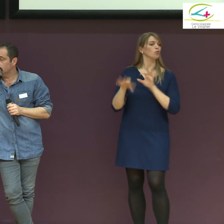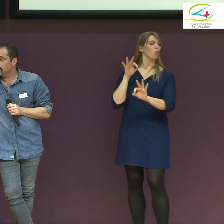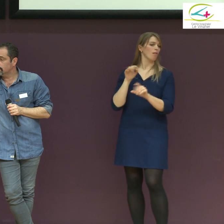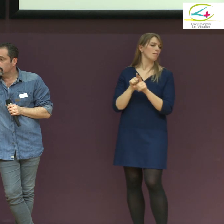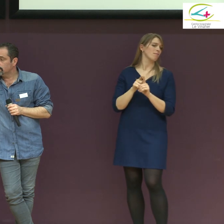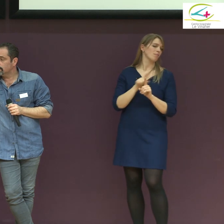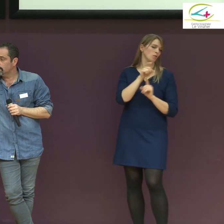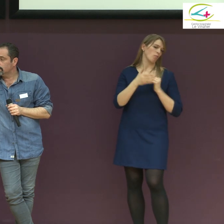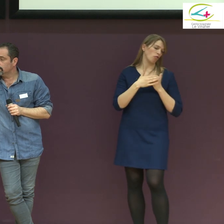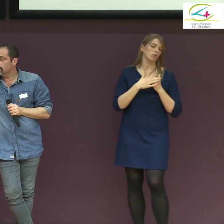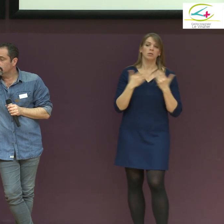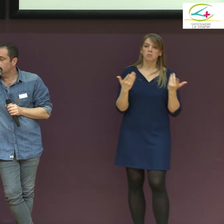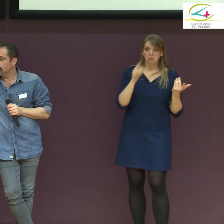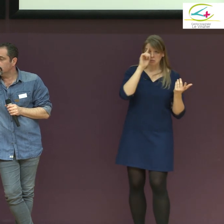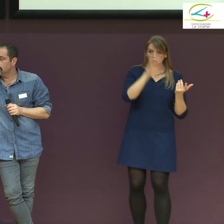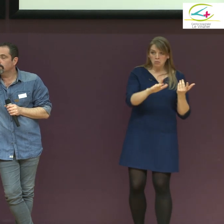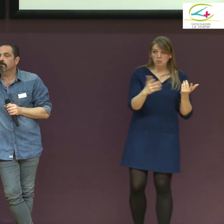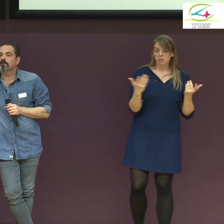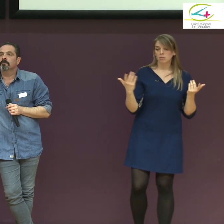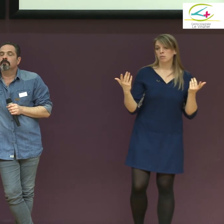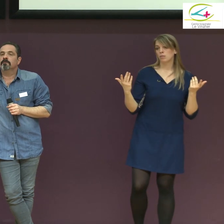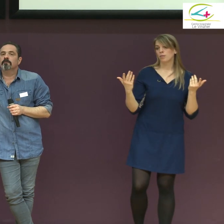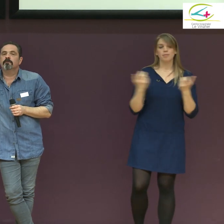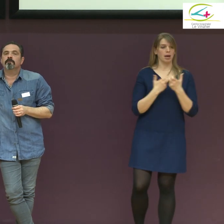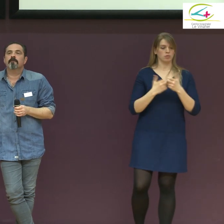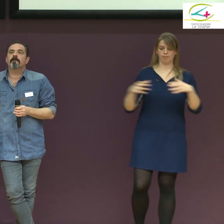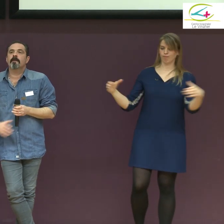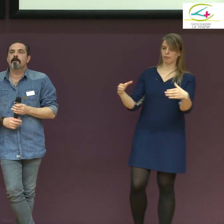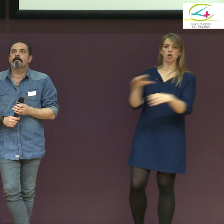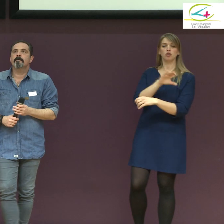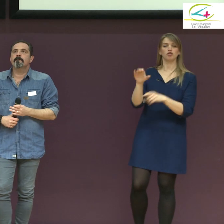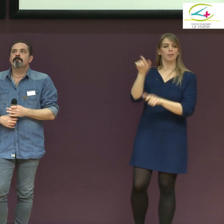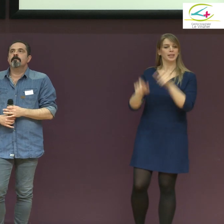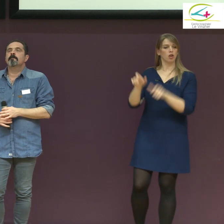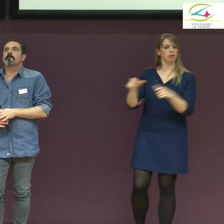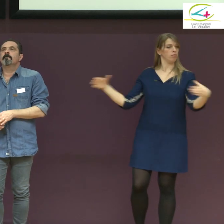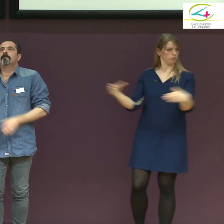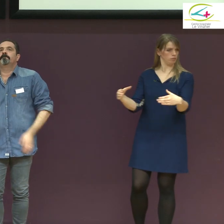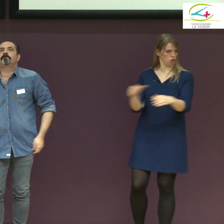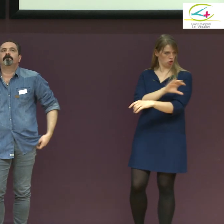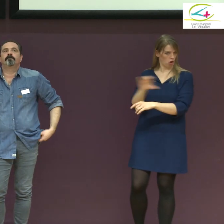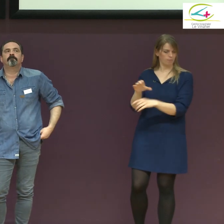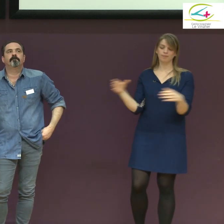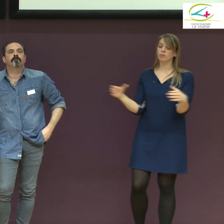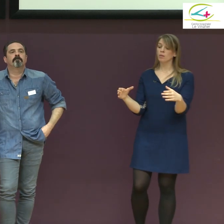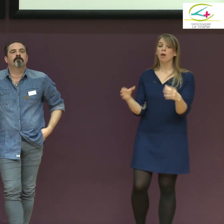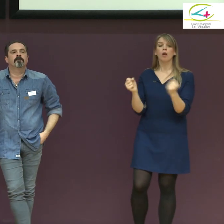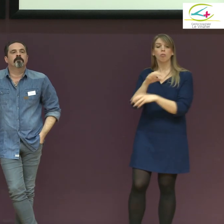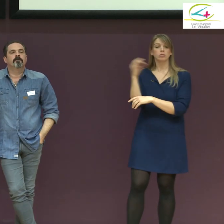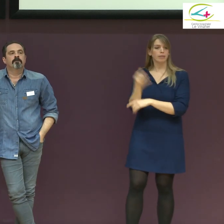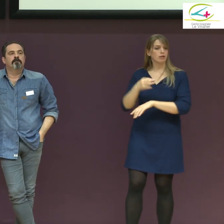on reviendra un peu dessus. À votre avis, quand on prend 100 personnes décédées par suicide, quel est le pourcentage qui souffrait de maladie